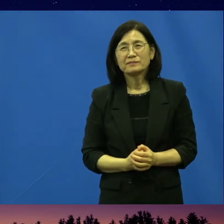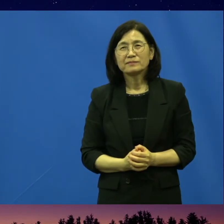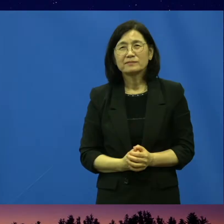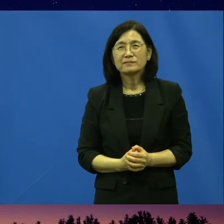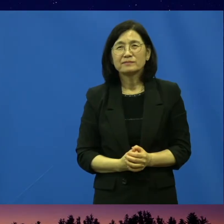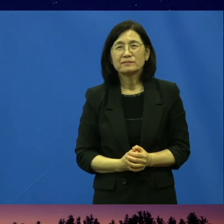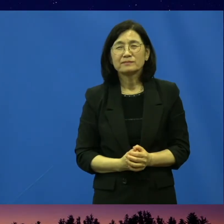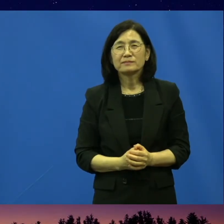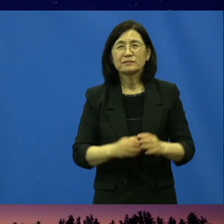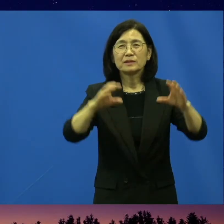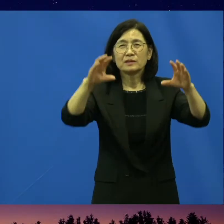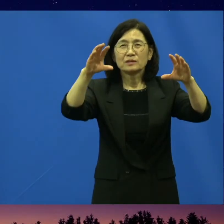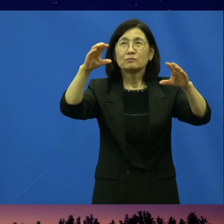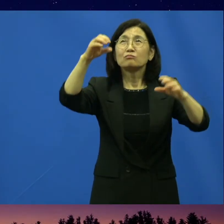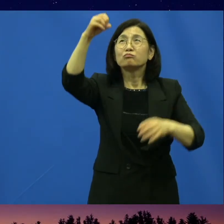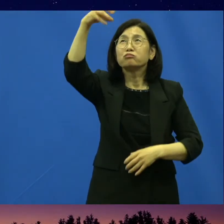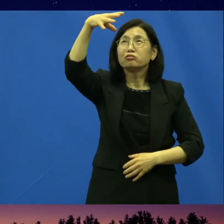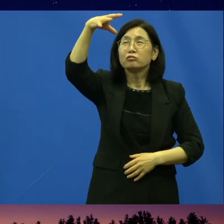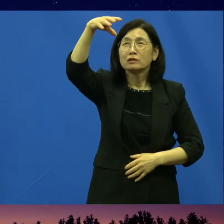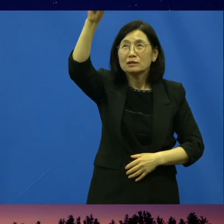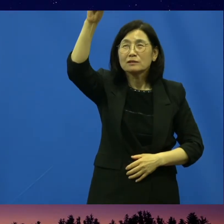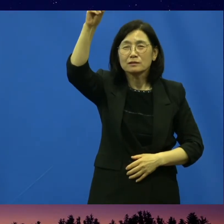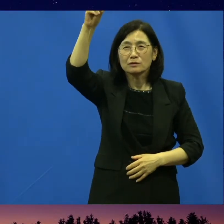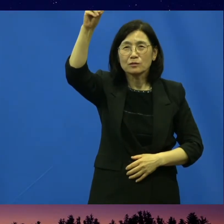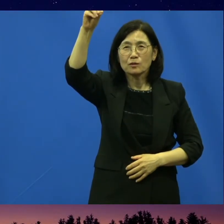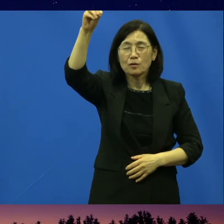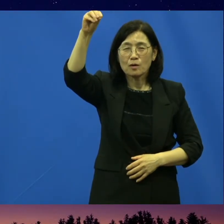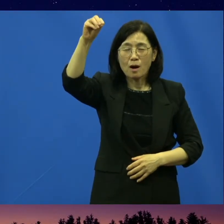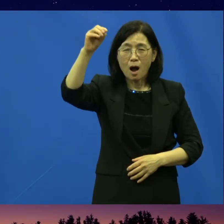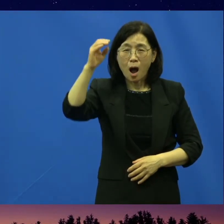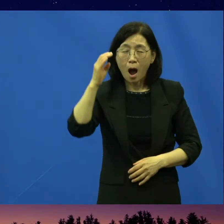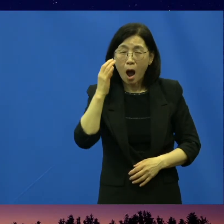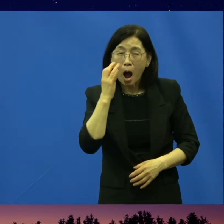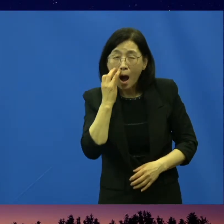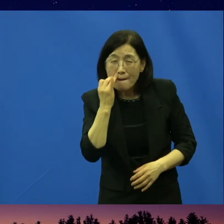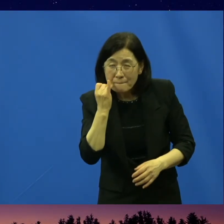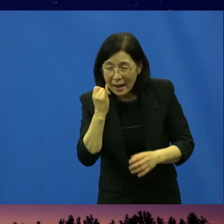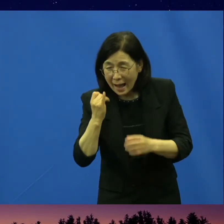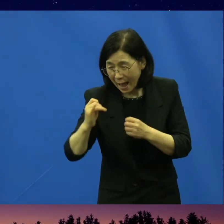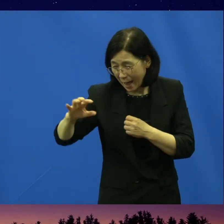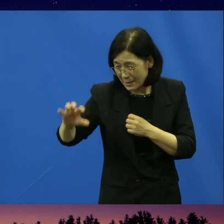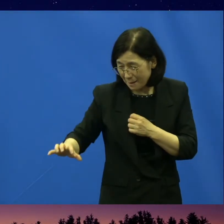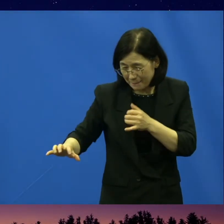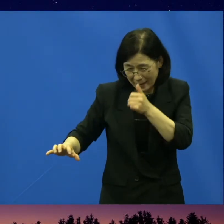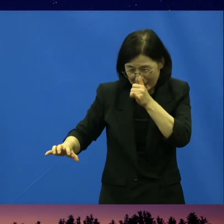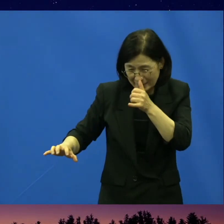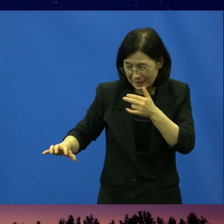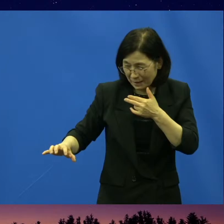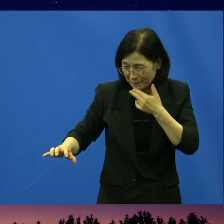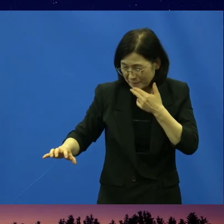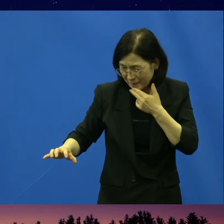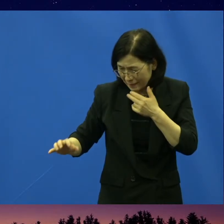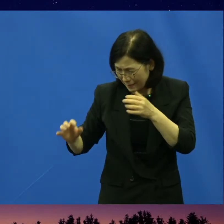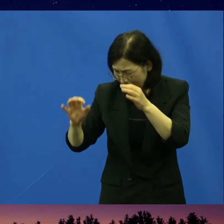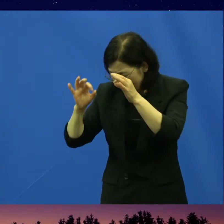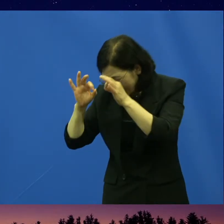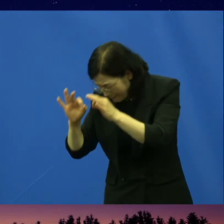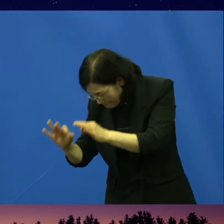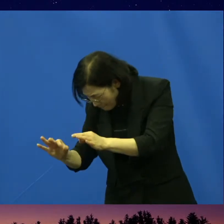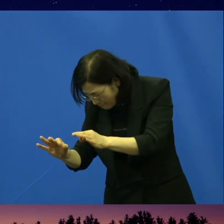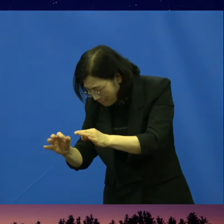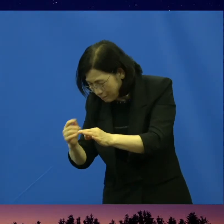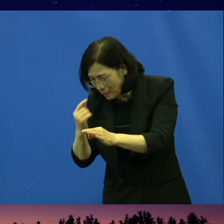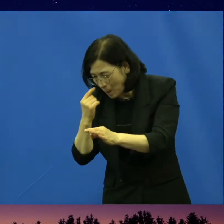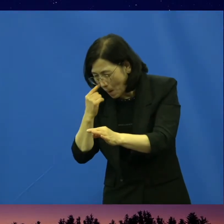불 끄고 자도 엄마가 아닐까를 확인해요. 아, 엄마 맞아? 엄마 확인해요.